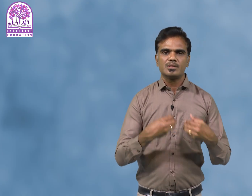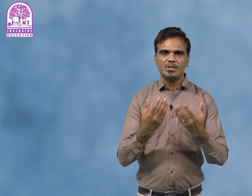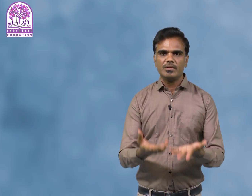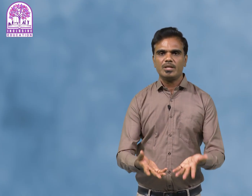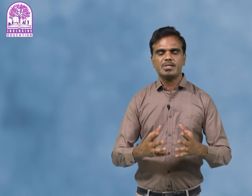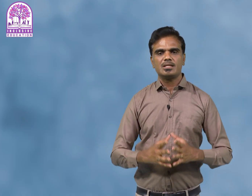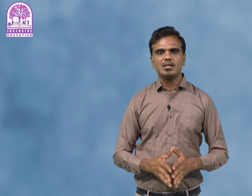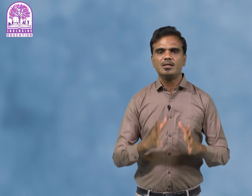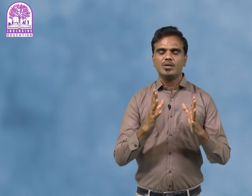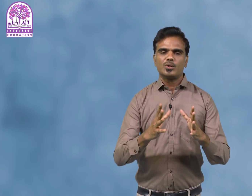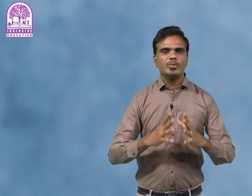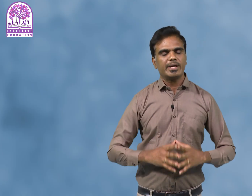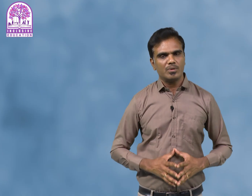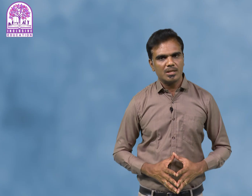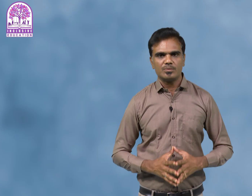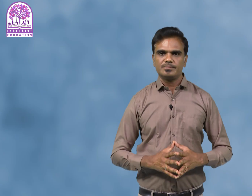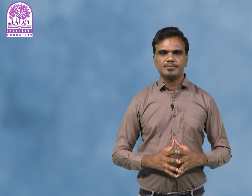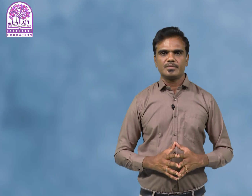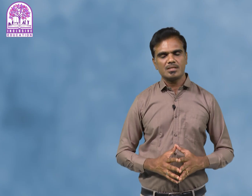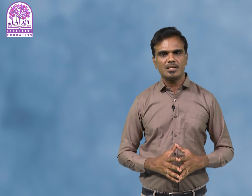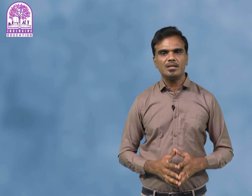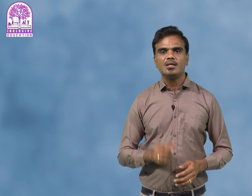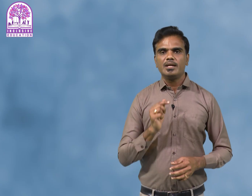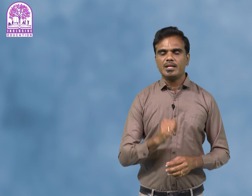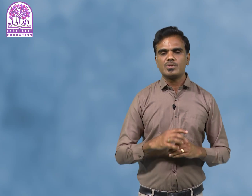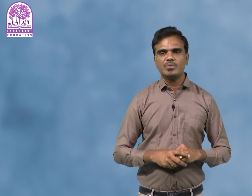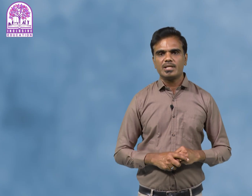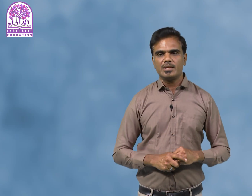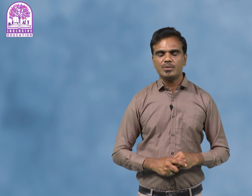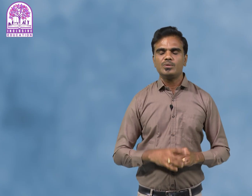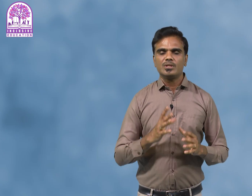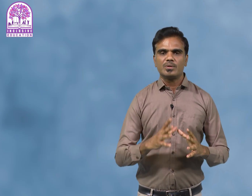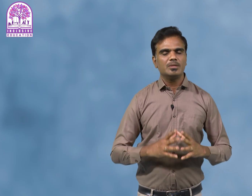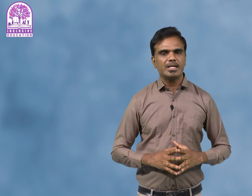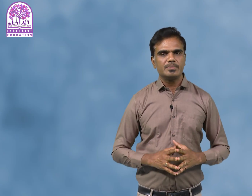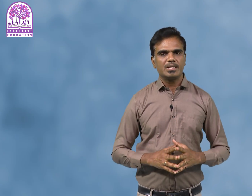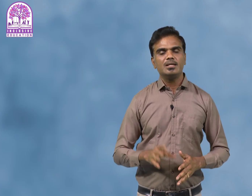சொல்லி அவங்கள்ட்ட பேசுனீங்கன்னா ரொம்ப பயனுள்ளதாக இருக்கும். சரிங்களா? இன்றைக்கி சொல்லிக் கொடுத்த எல்லாத்தையும் தொடர்ந்து பயிற்சி பண்ணுங்கள்.